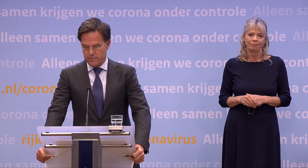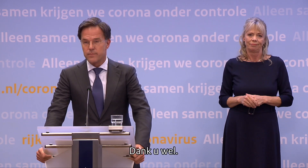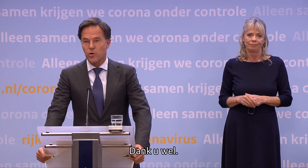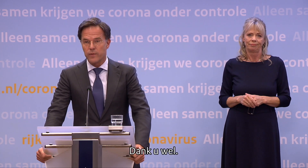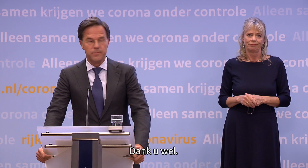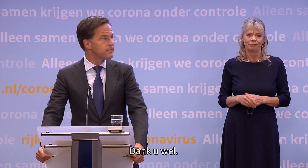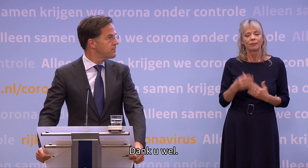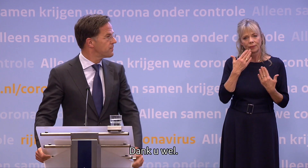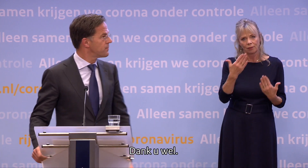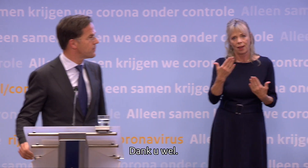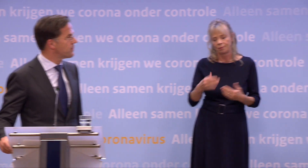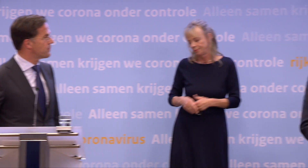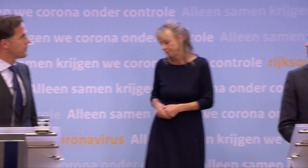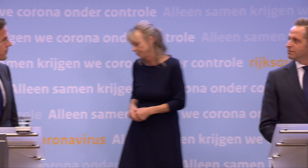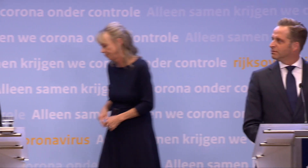Dank u wel.